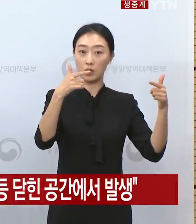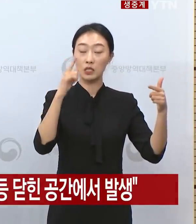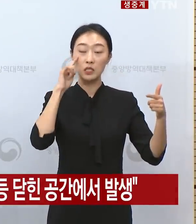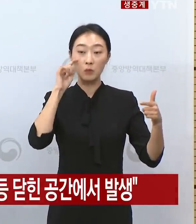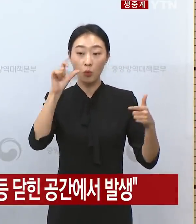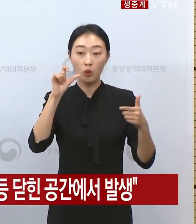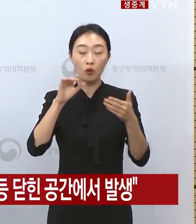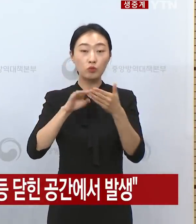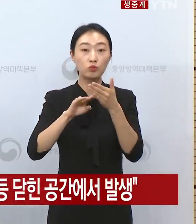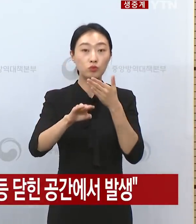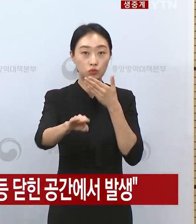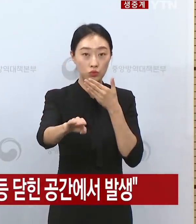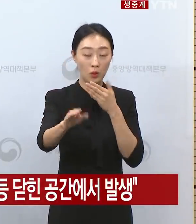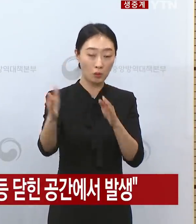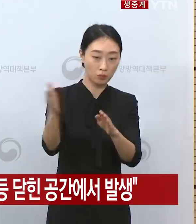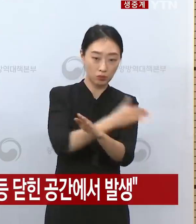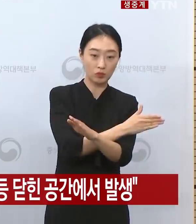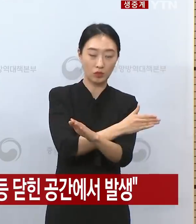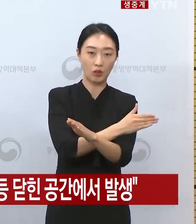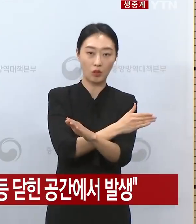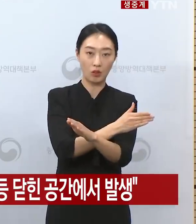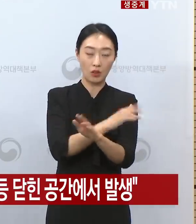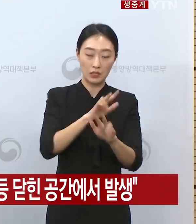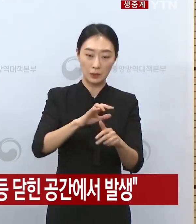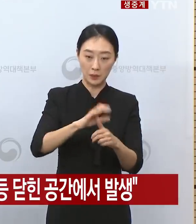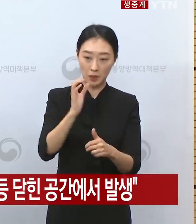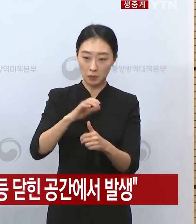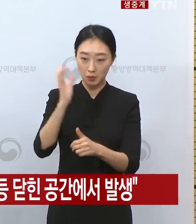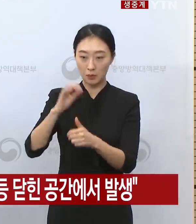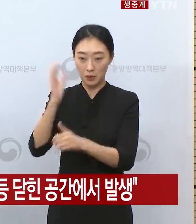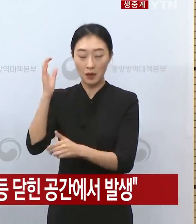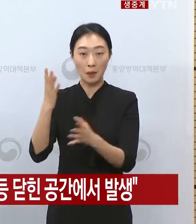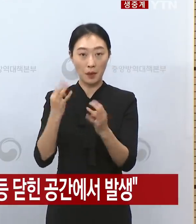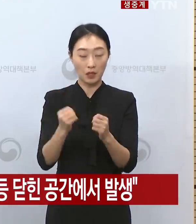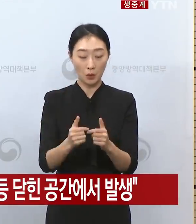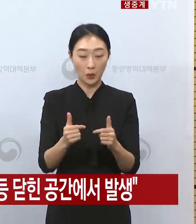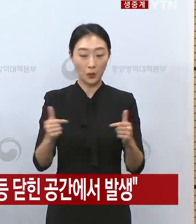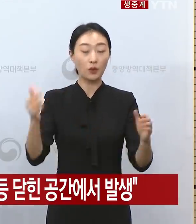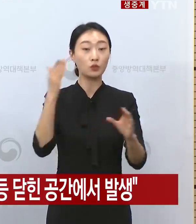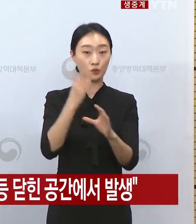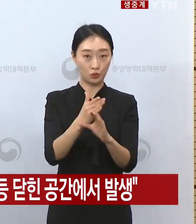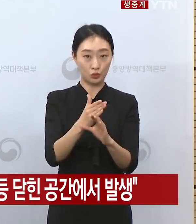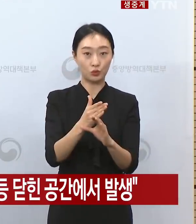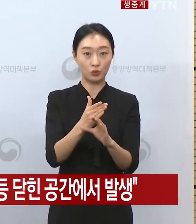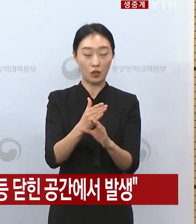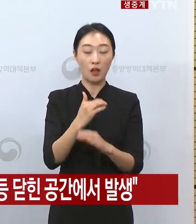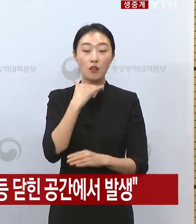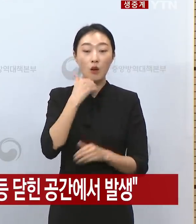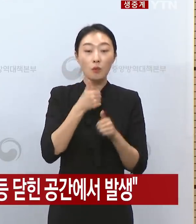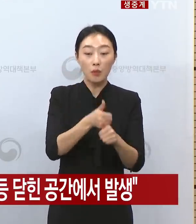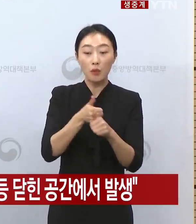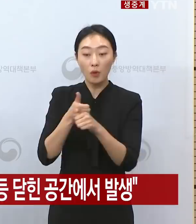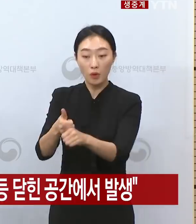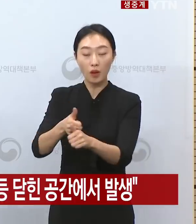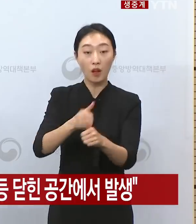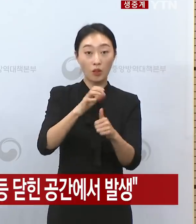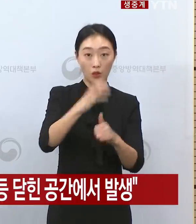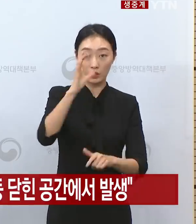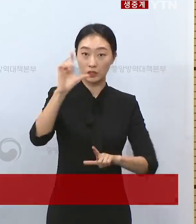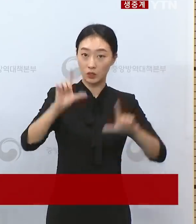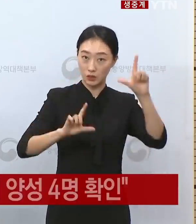15일이 경과한 그 시점부터 서서히 격리 해제자가 증가하고 있는 양상이긴 합니다. 연령별 격리 해제